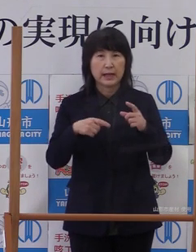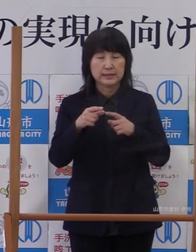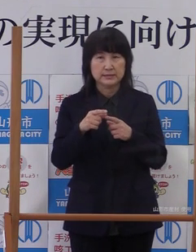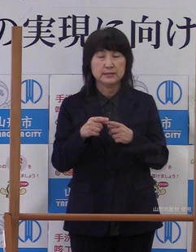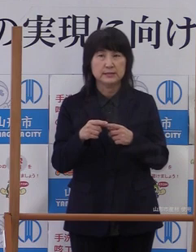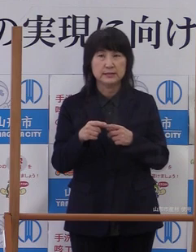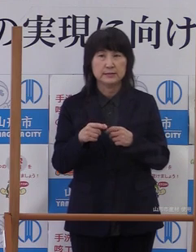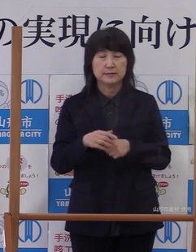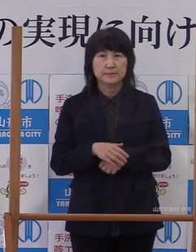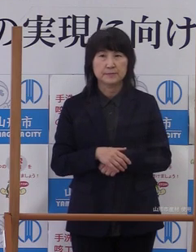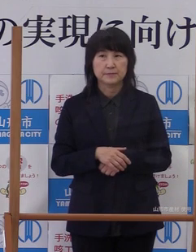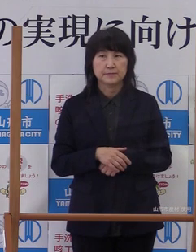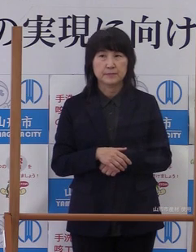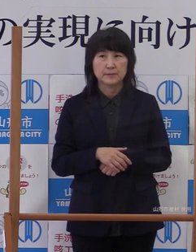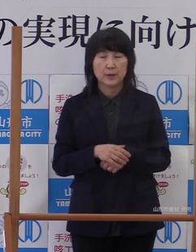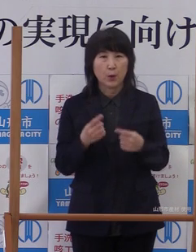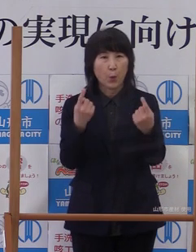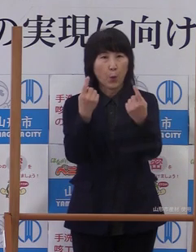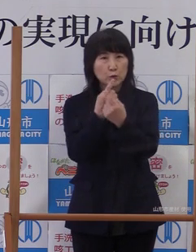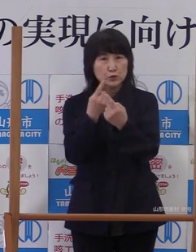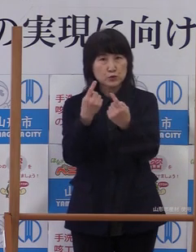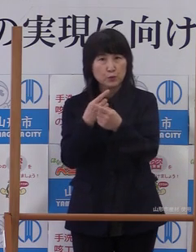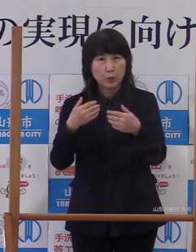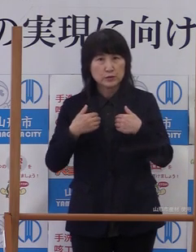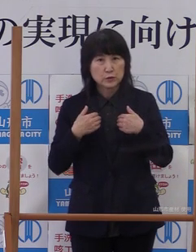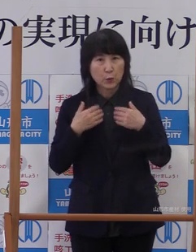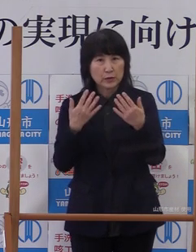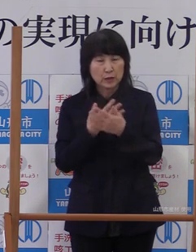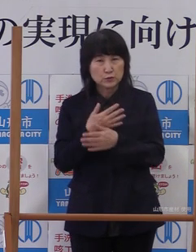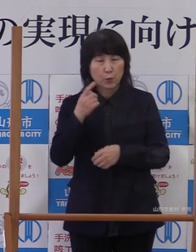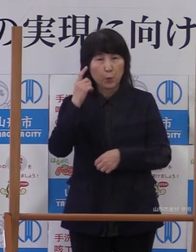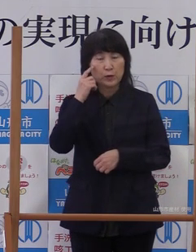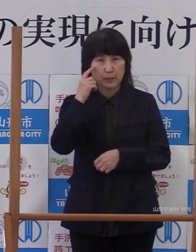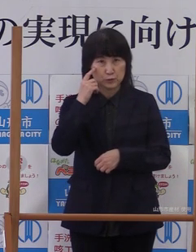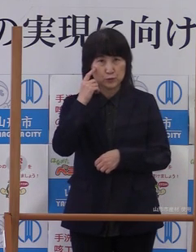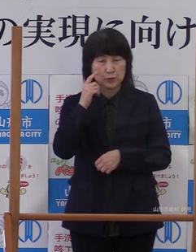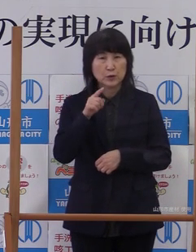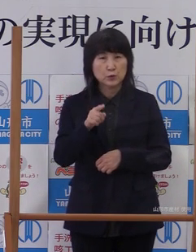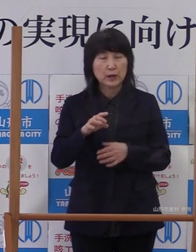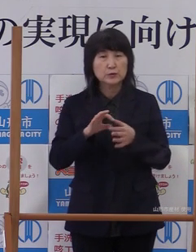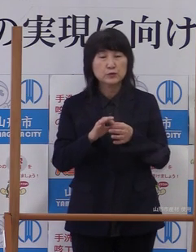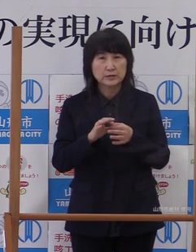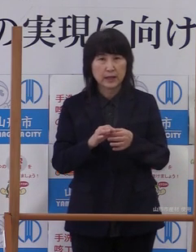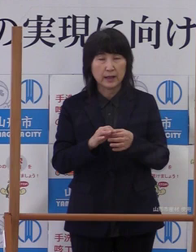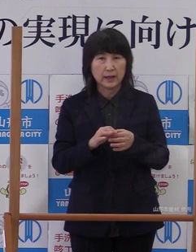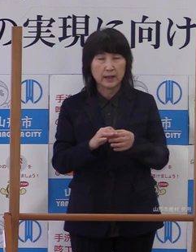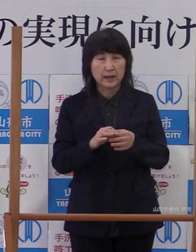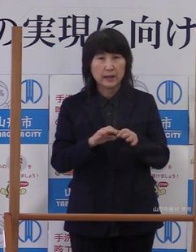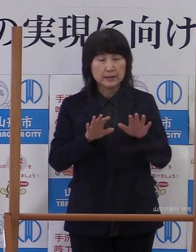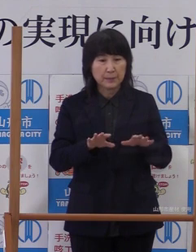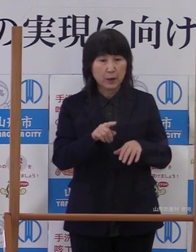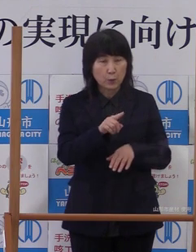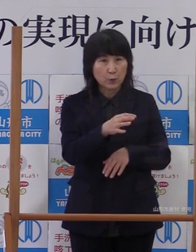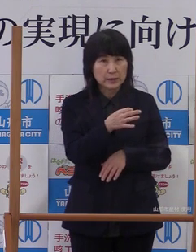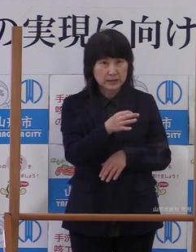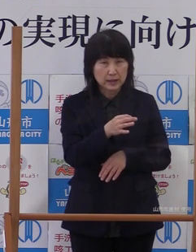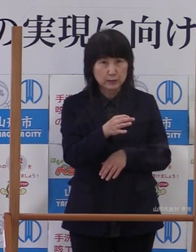修なども必要になってくるかと思うんですけれども、その点については、まあ、当初でこれを見込んでおいて、さ